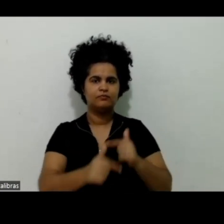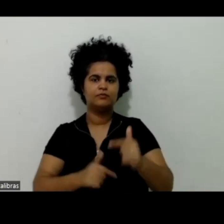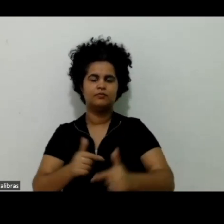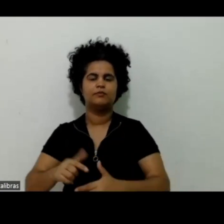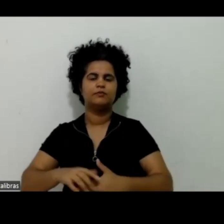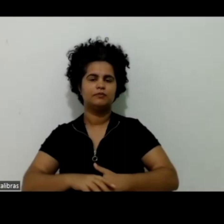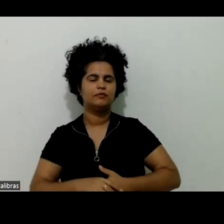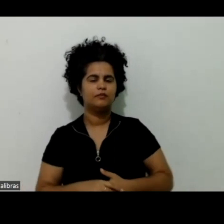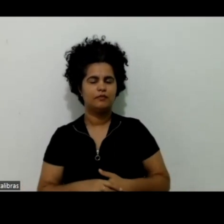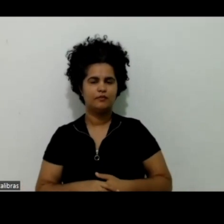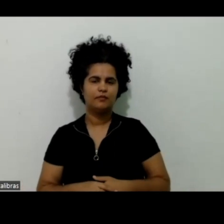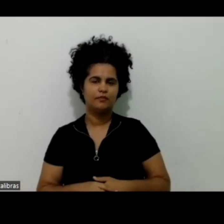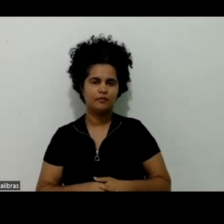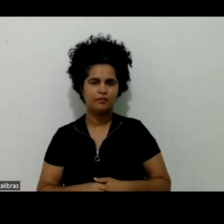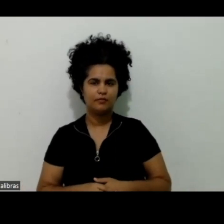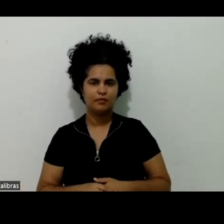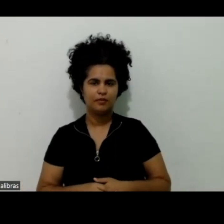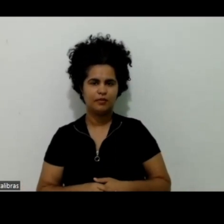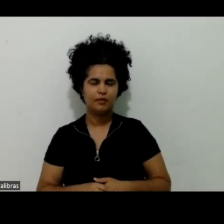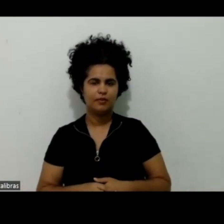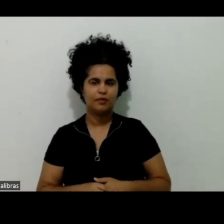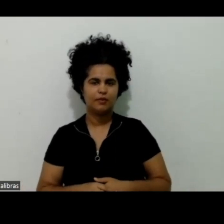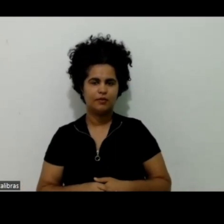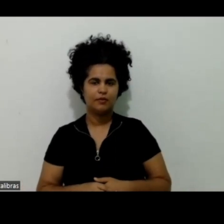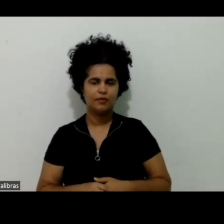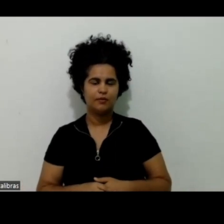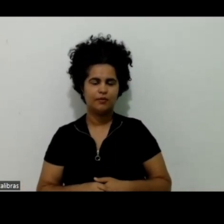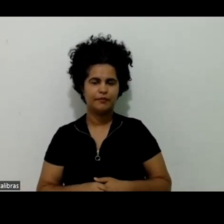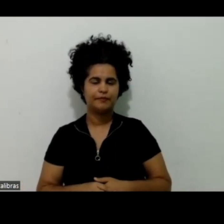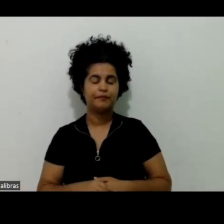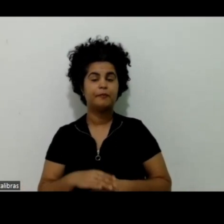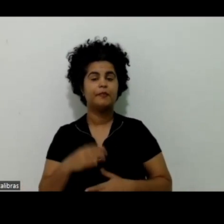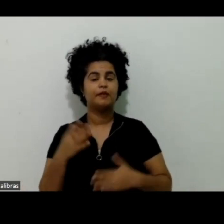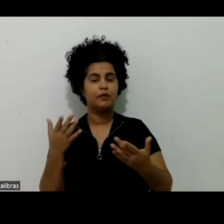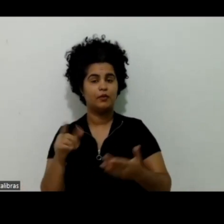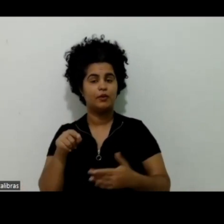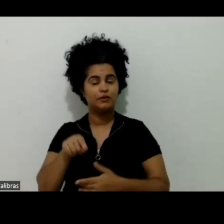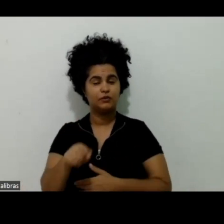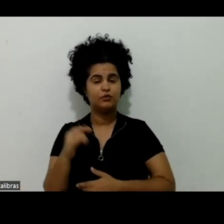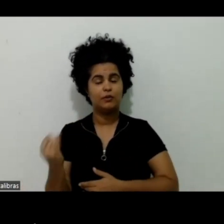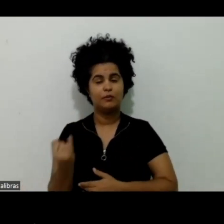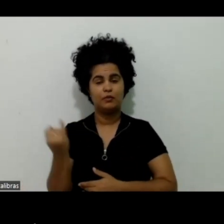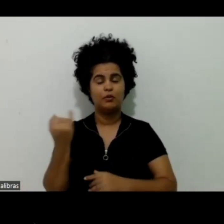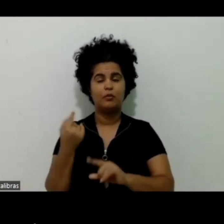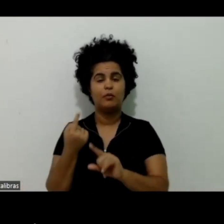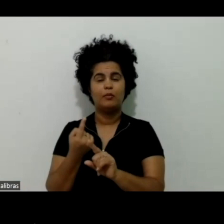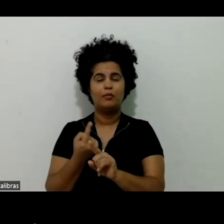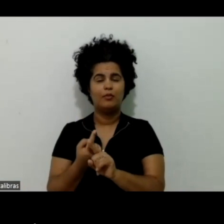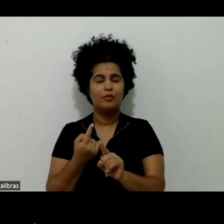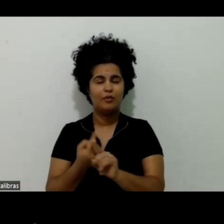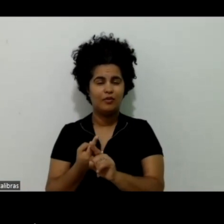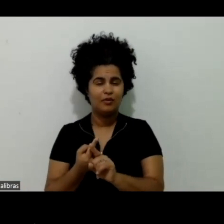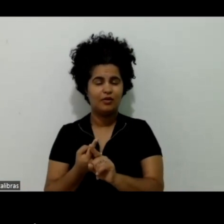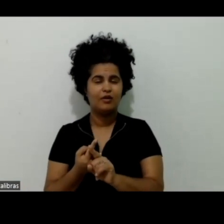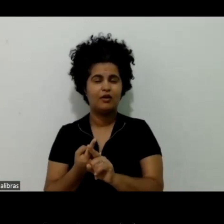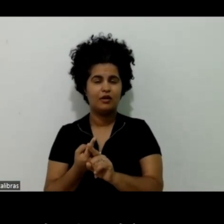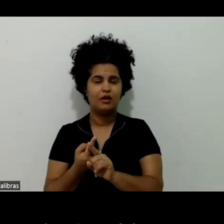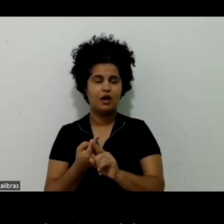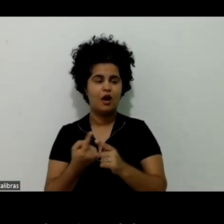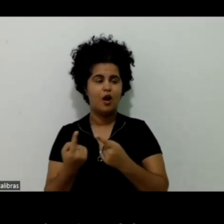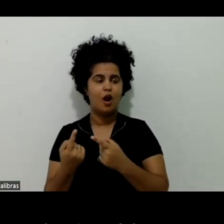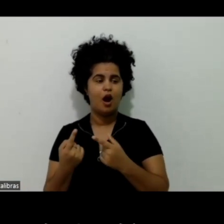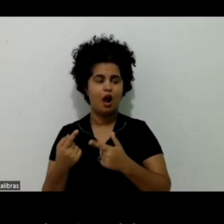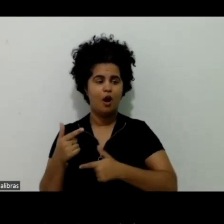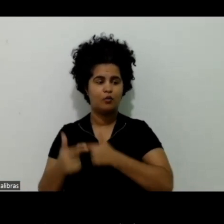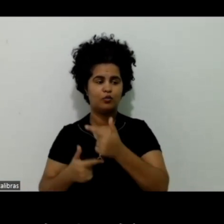nesse contexto que nos circunda, né. Eu acho que isso é importante porque quando a gente pensa, né, do enfrentamento ao racismo,